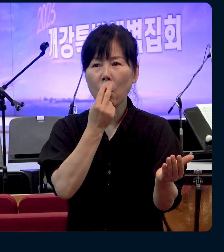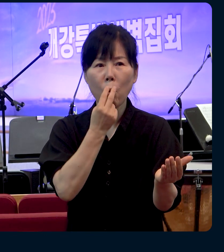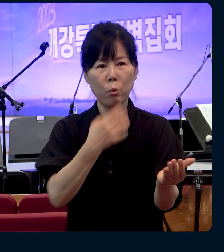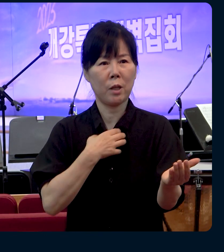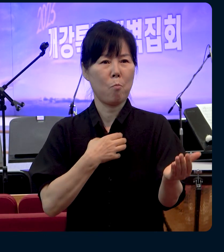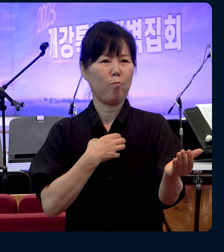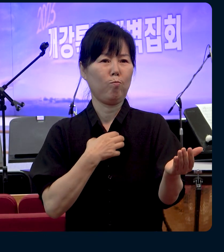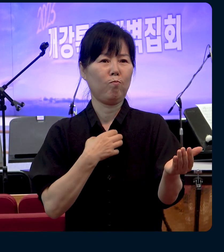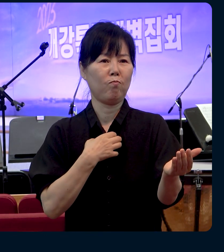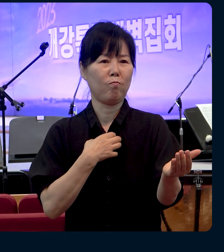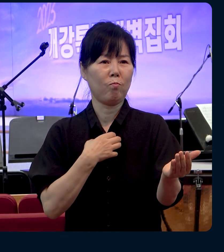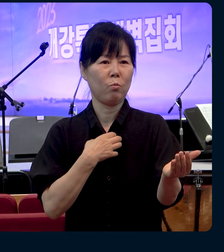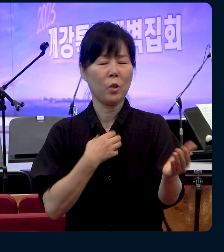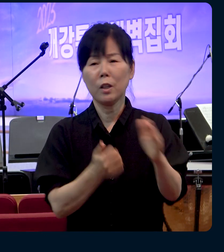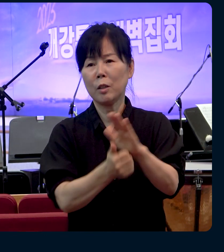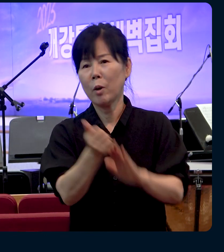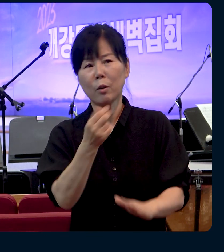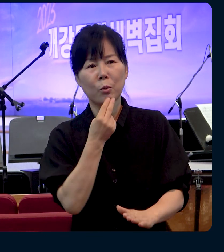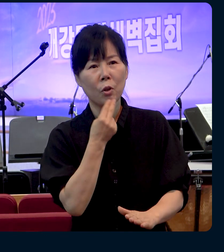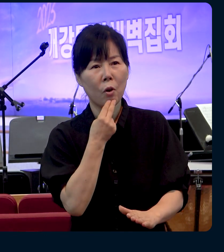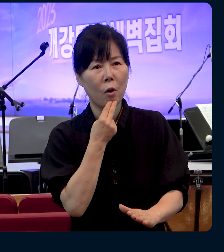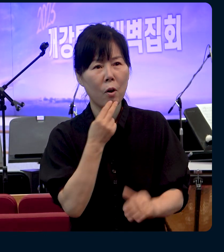정말 살 소망이 끊어지는 상황까지 왔어요.